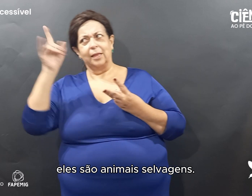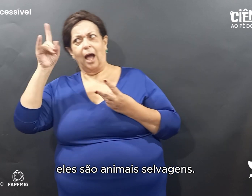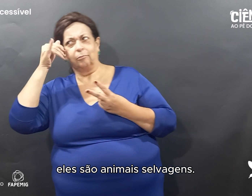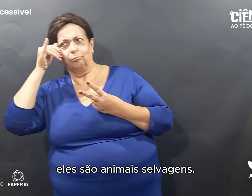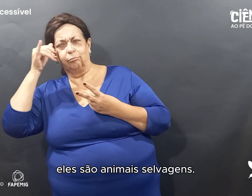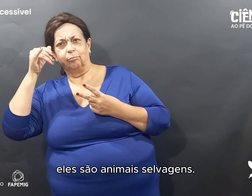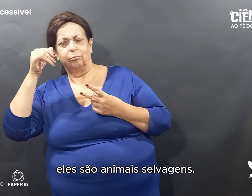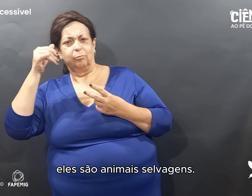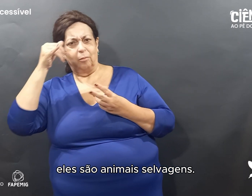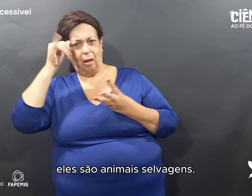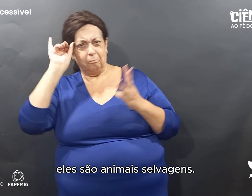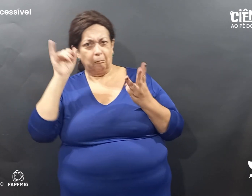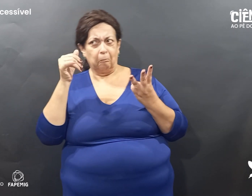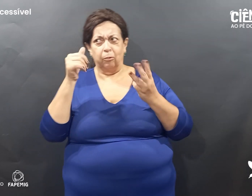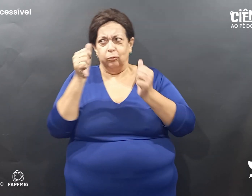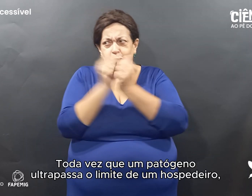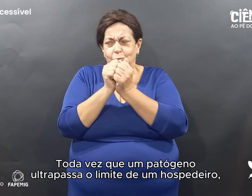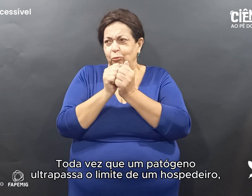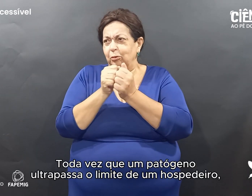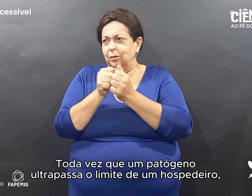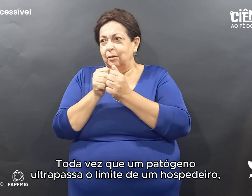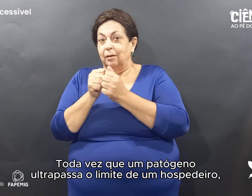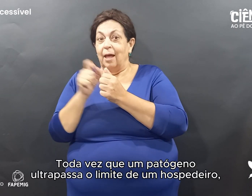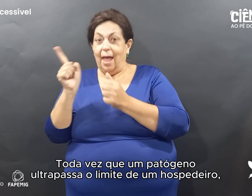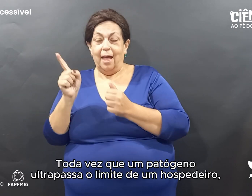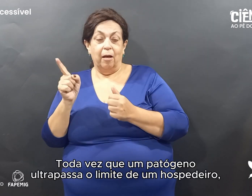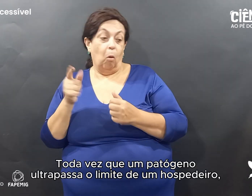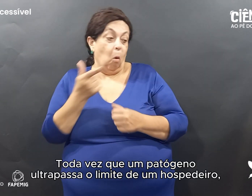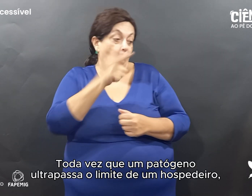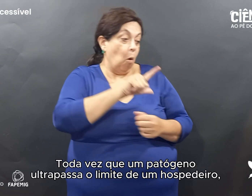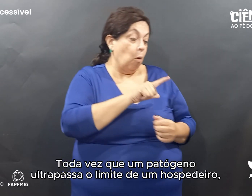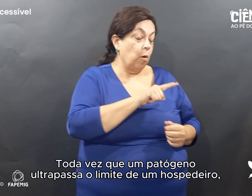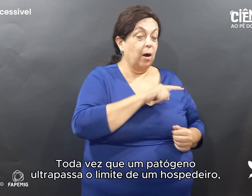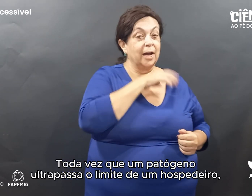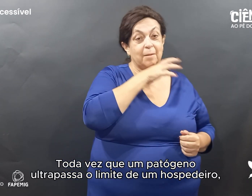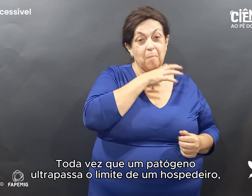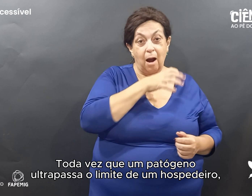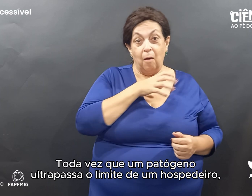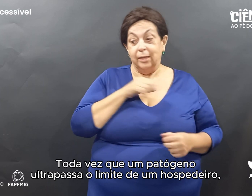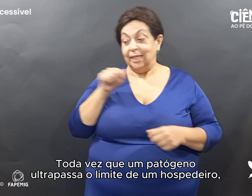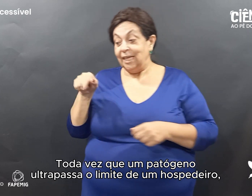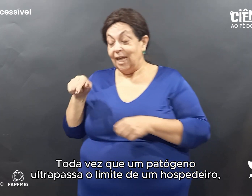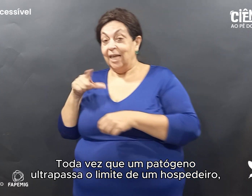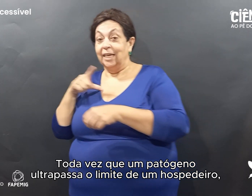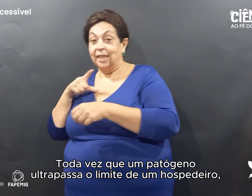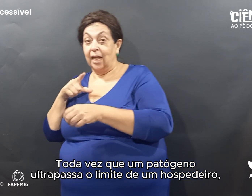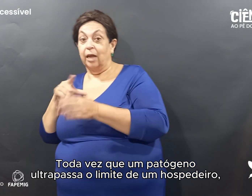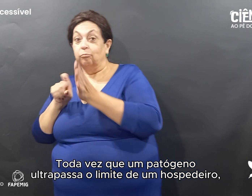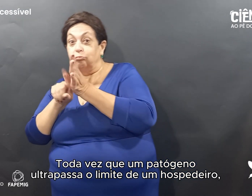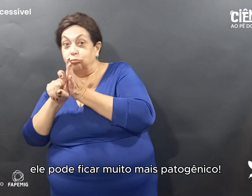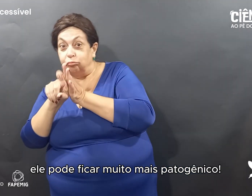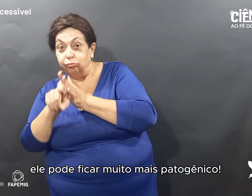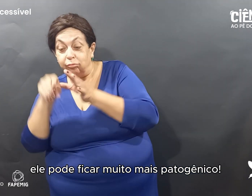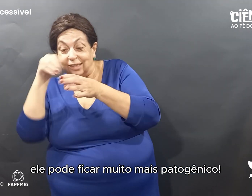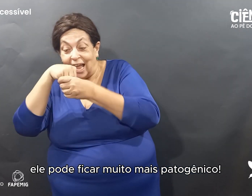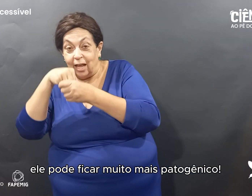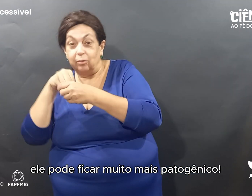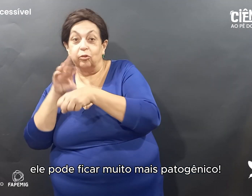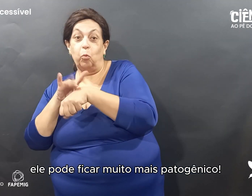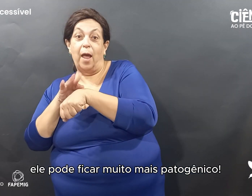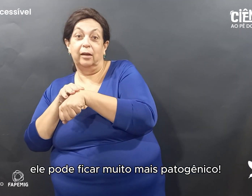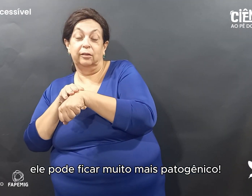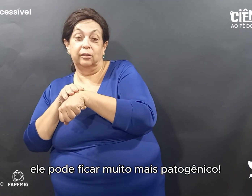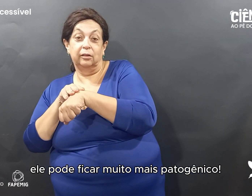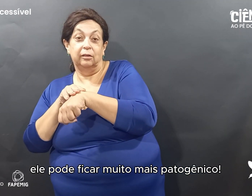são animais selvagens. Toda vez que um patógeno ele ultrapassa o limite de um hospedeiro, ele pode